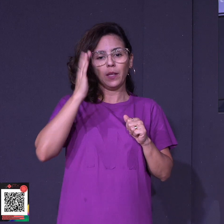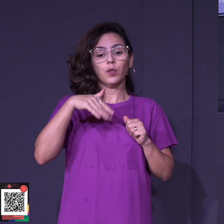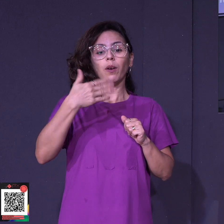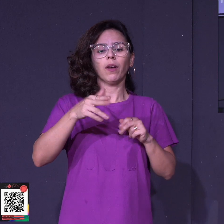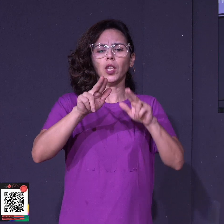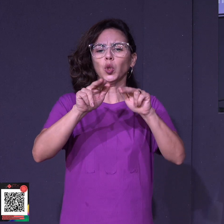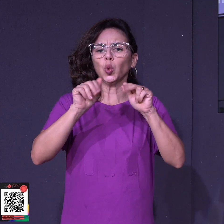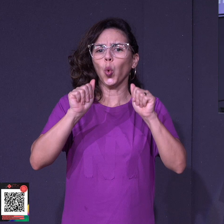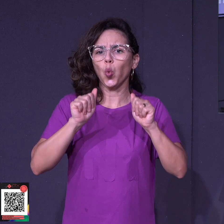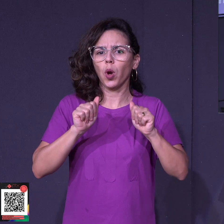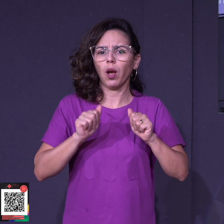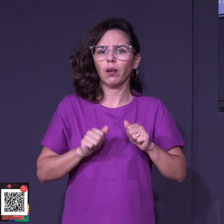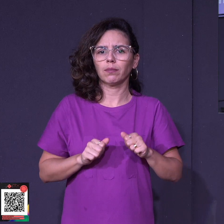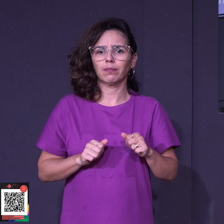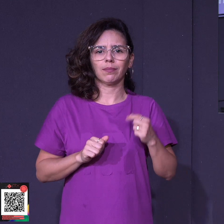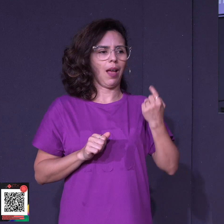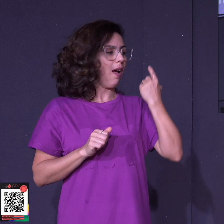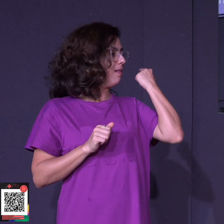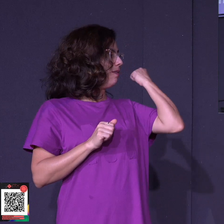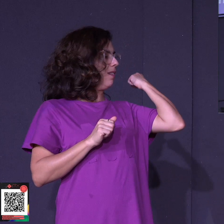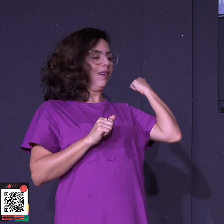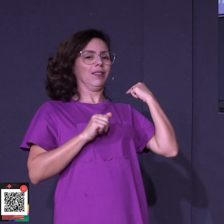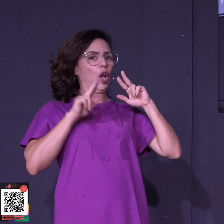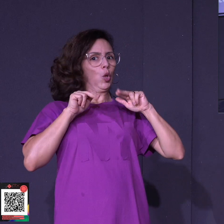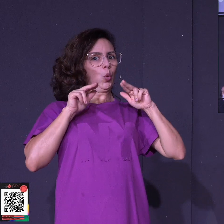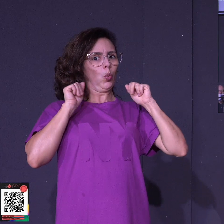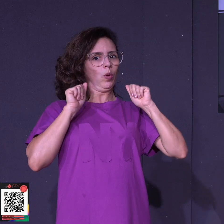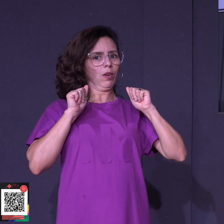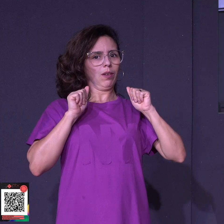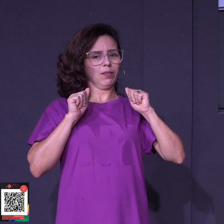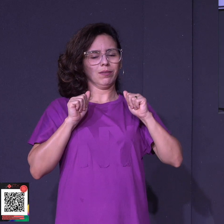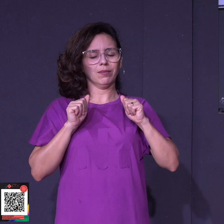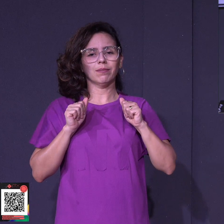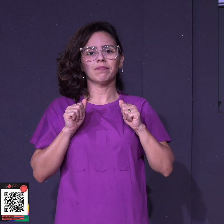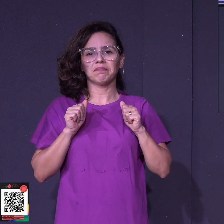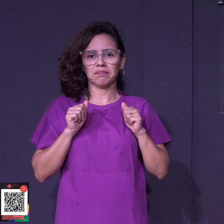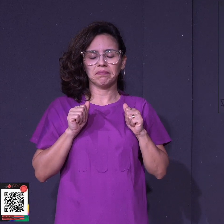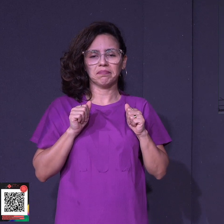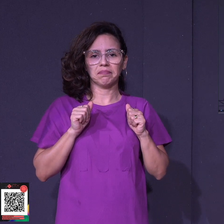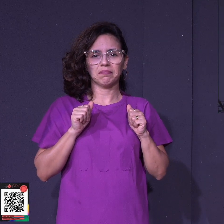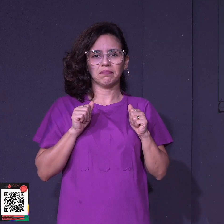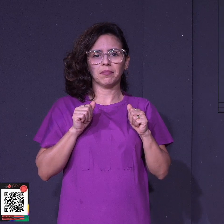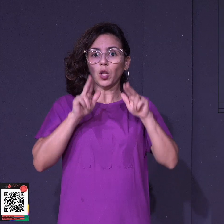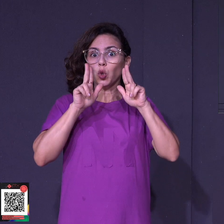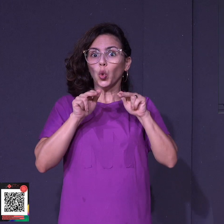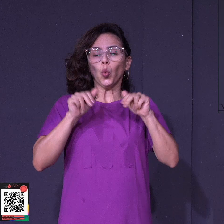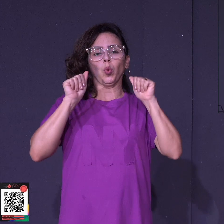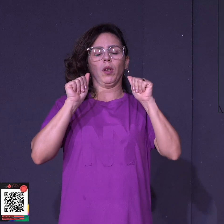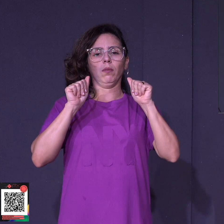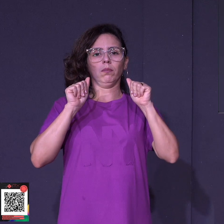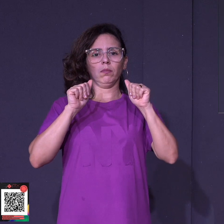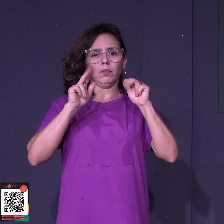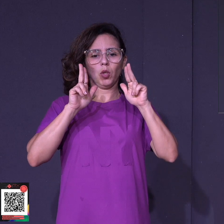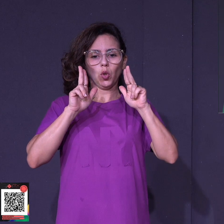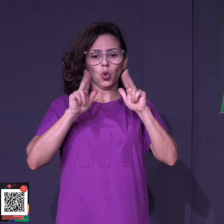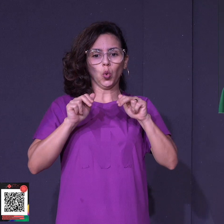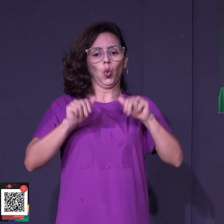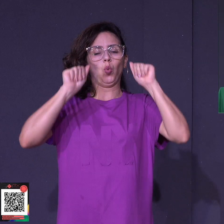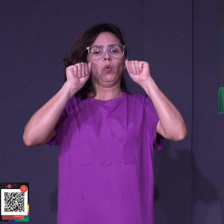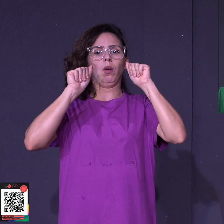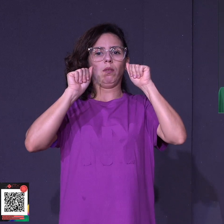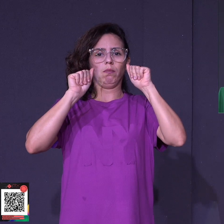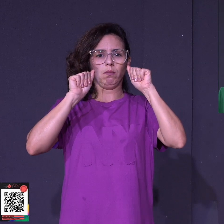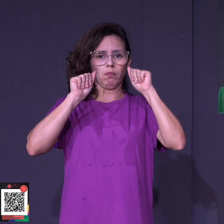Olhe para trás. Nunca. Nunca. Olha o que a Bíblia